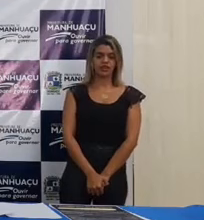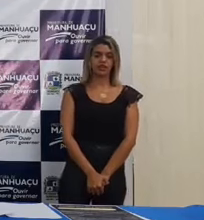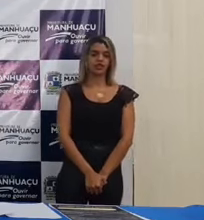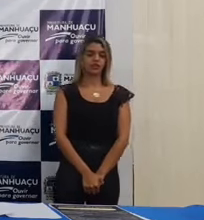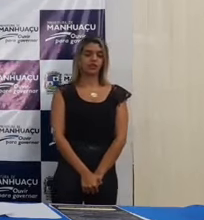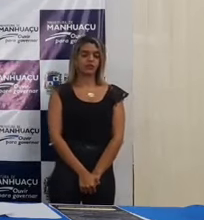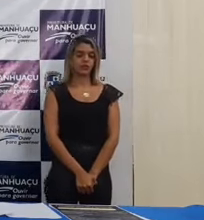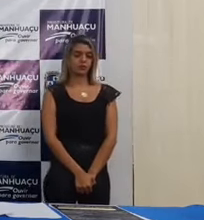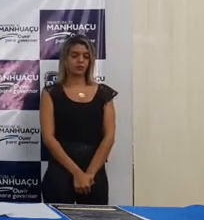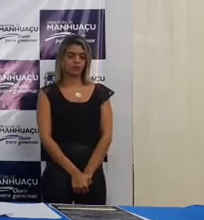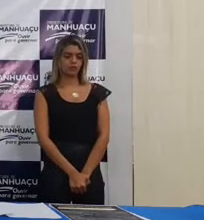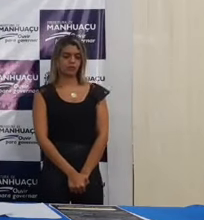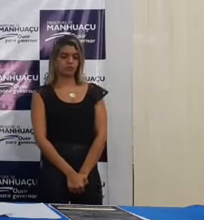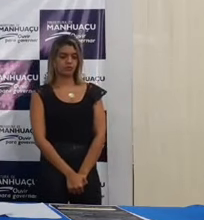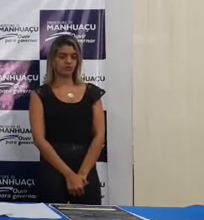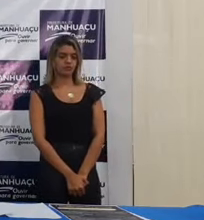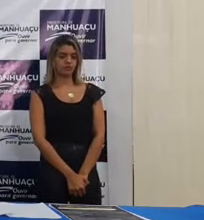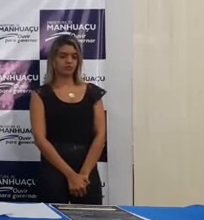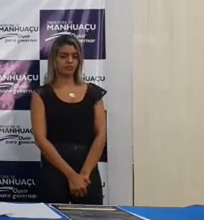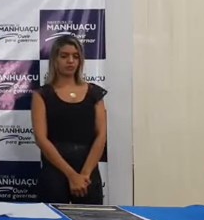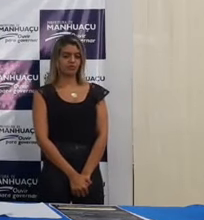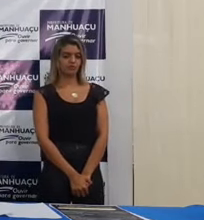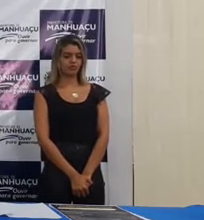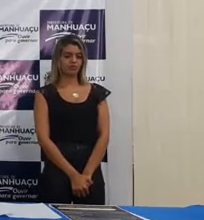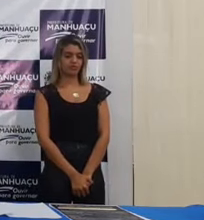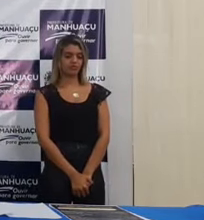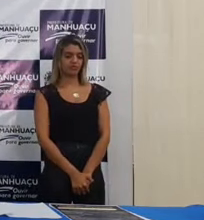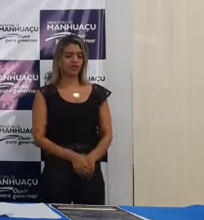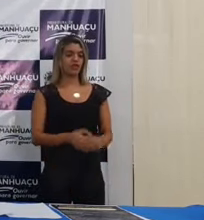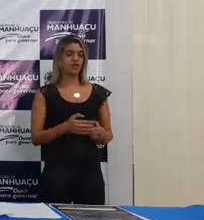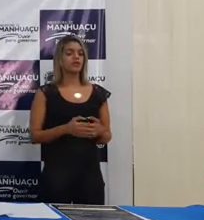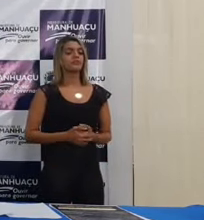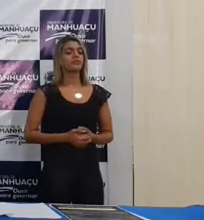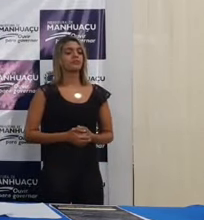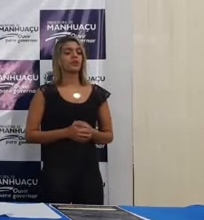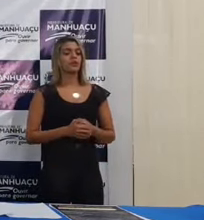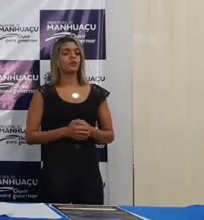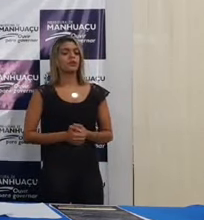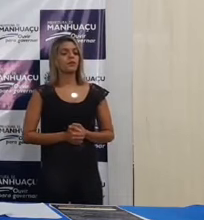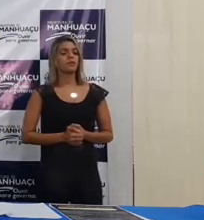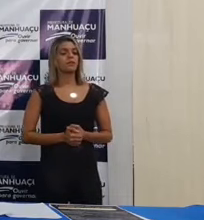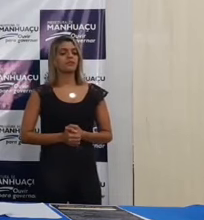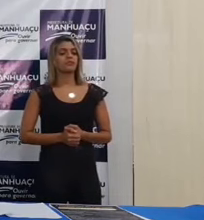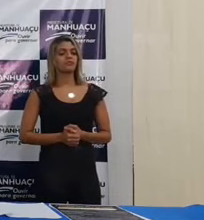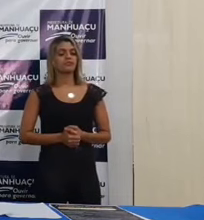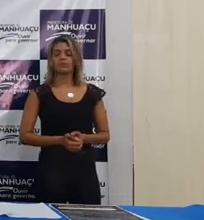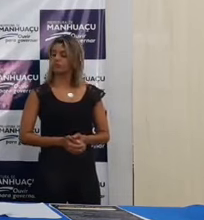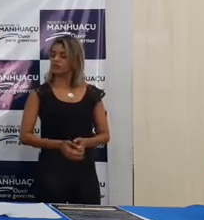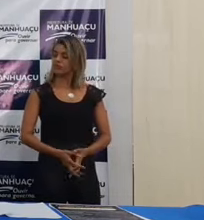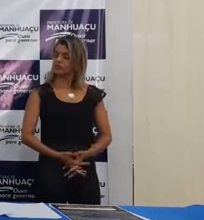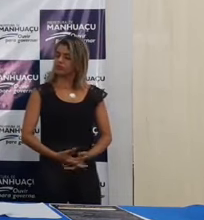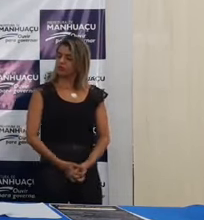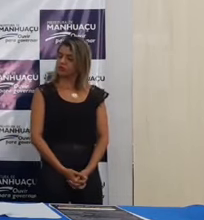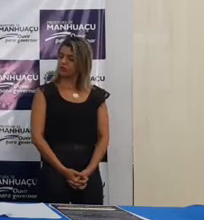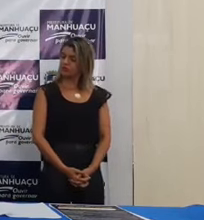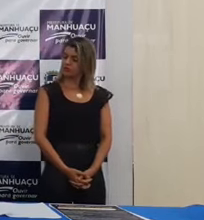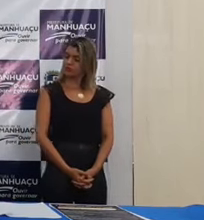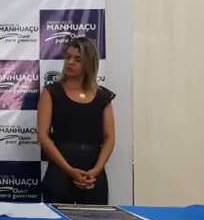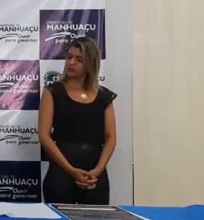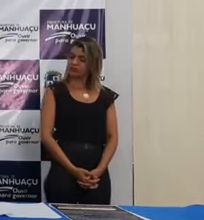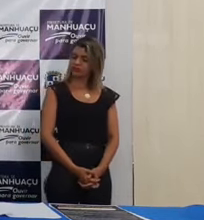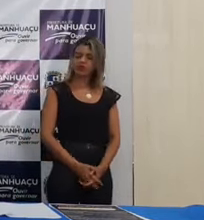que as empresas essenciais têm horário pré-determinado, horário de trabalho. As empresas que não estão essenciais